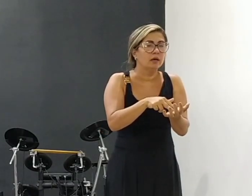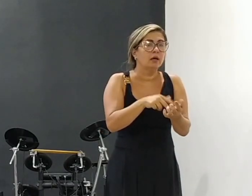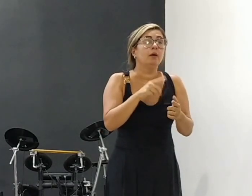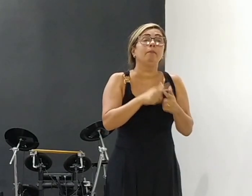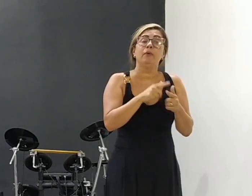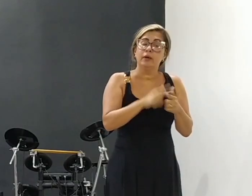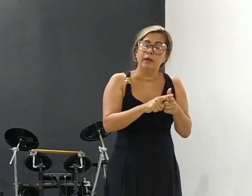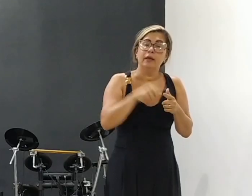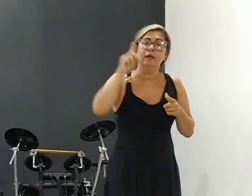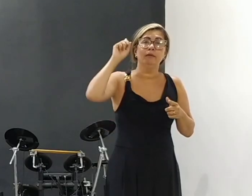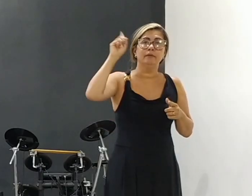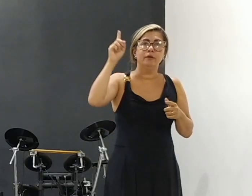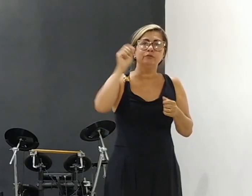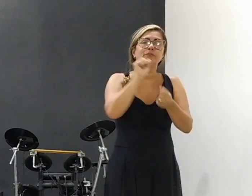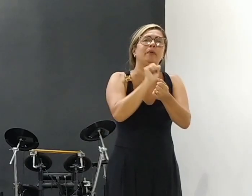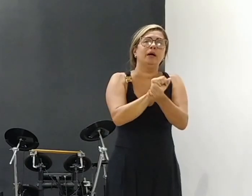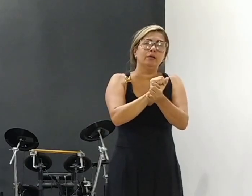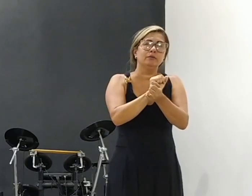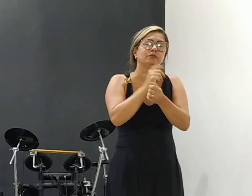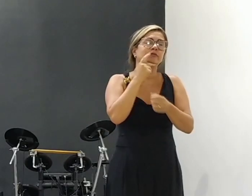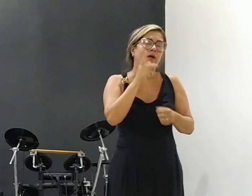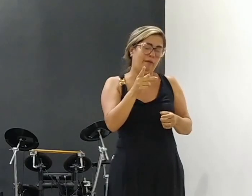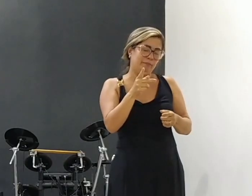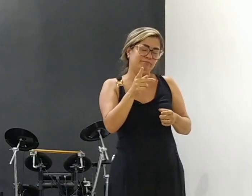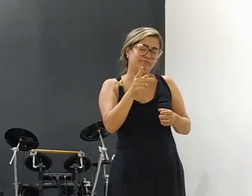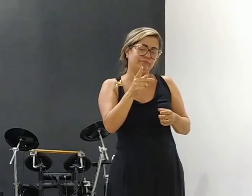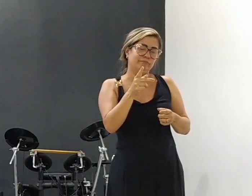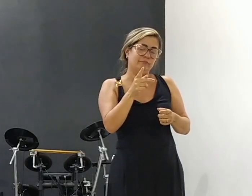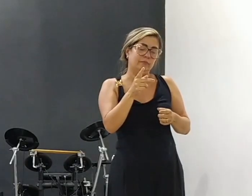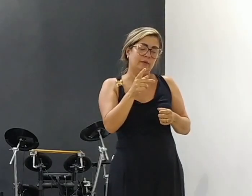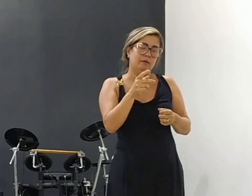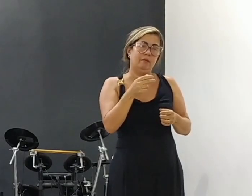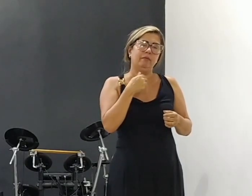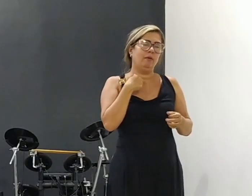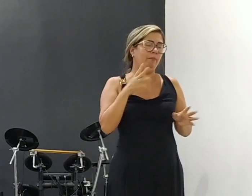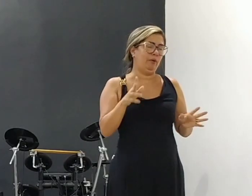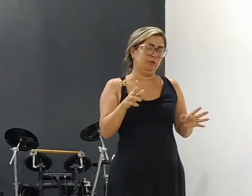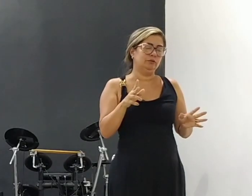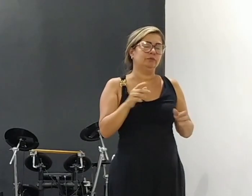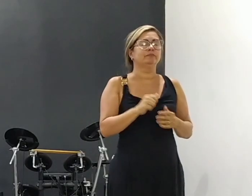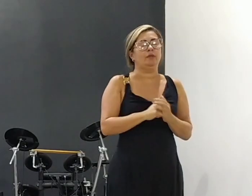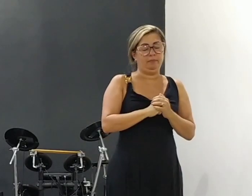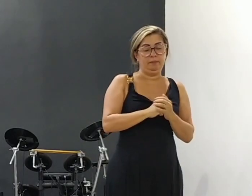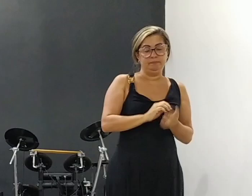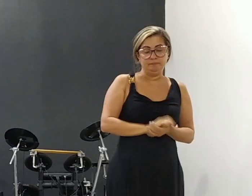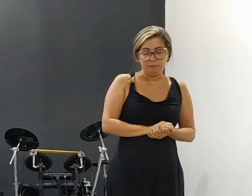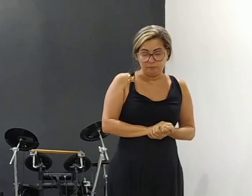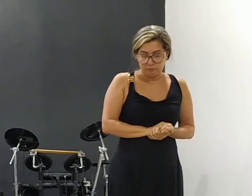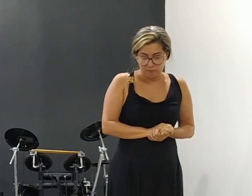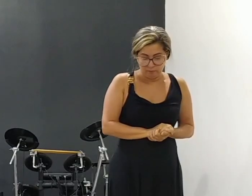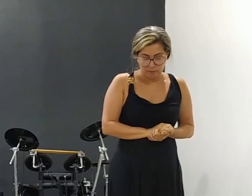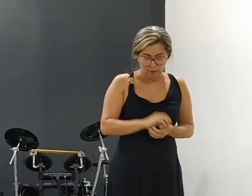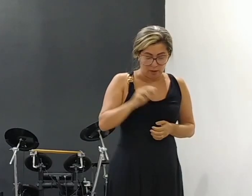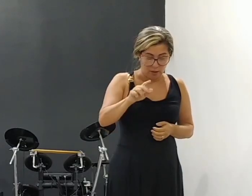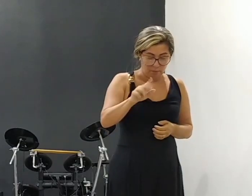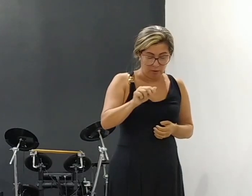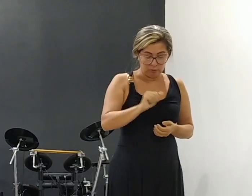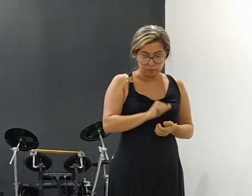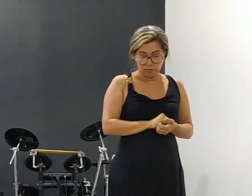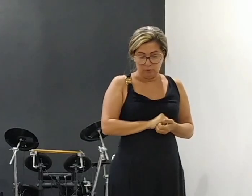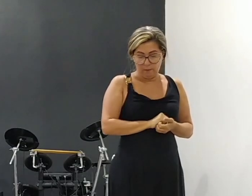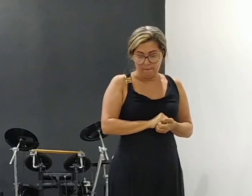de falar e só quem vai falar seria eu. E aí não vale mais a pena você ouvir. Amém? Irmãos,